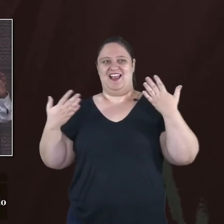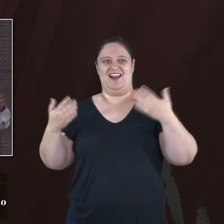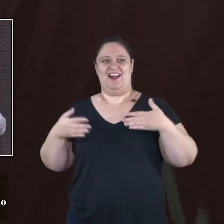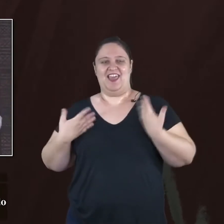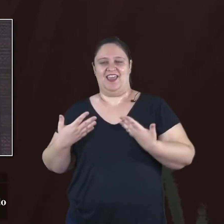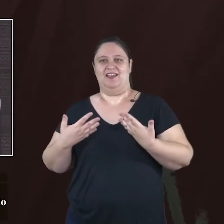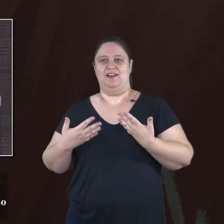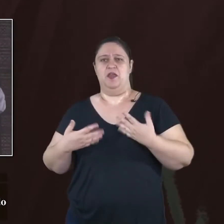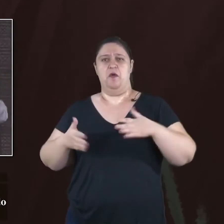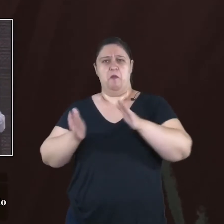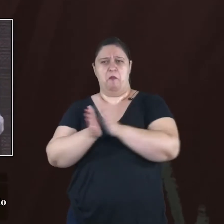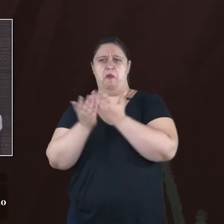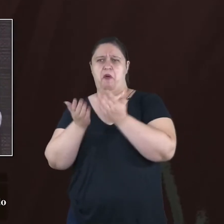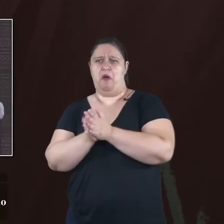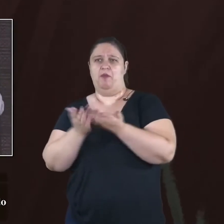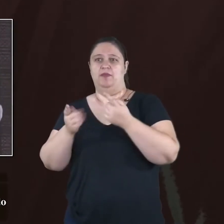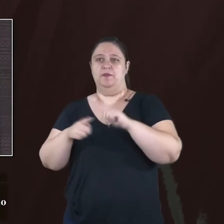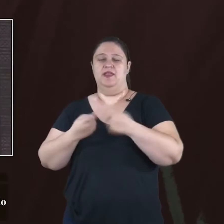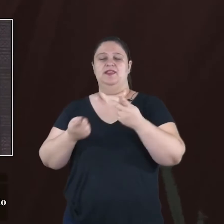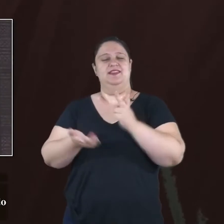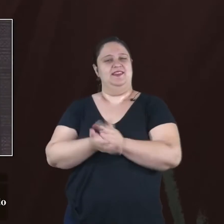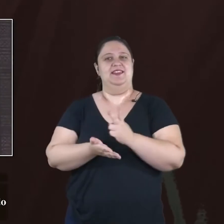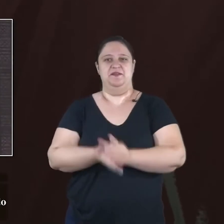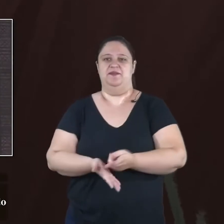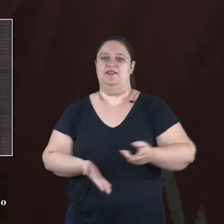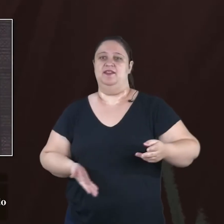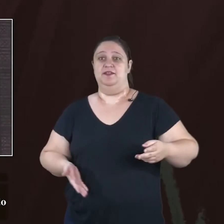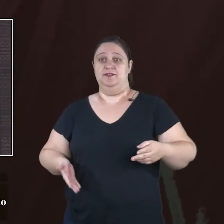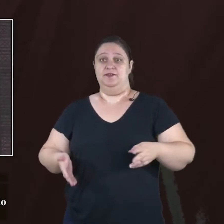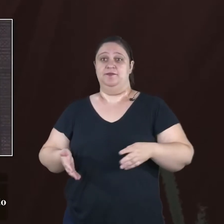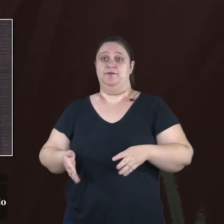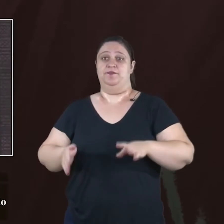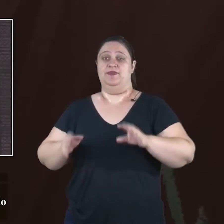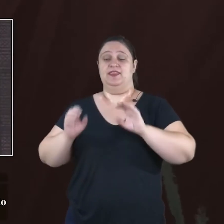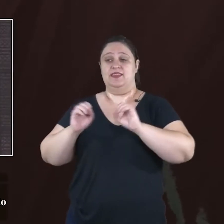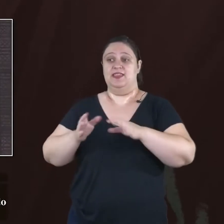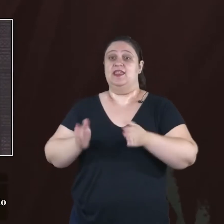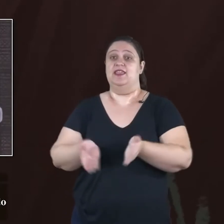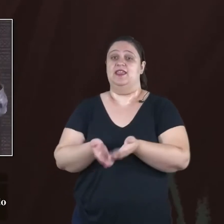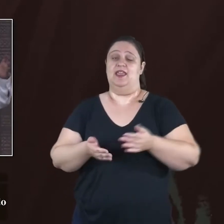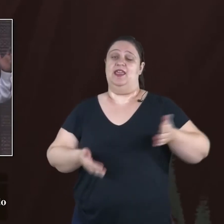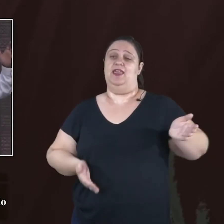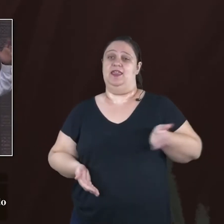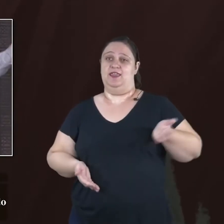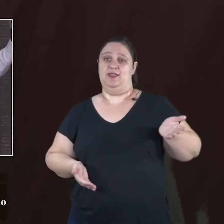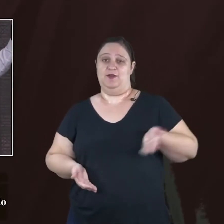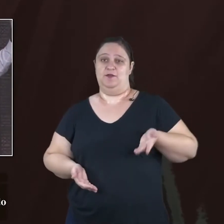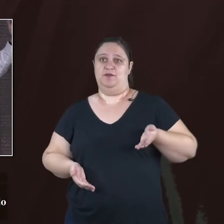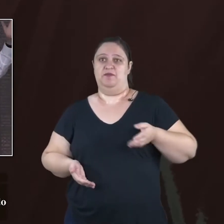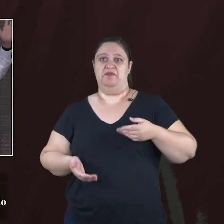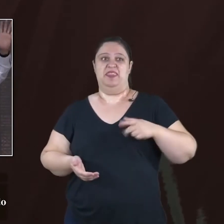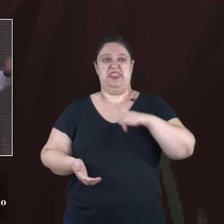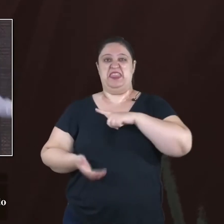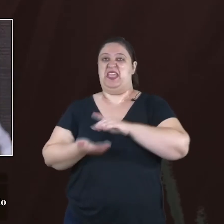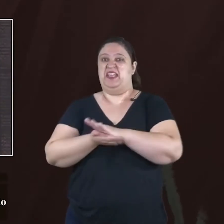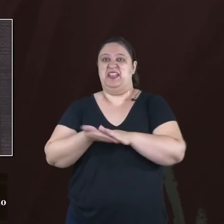muito. Irmão, nós não buscamos ser ricos, mas nós enriquecemos a muitos. Nada tendo, mas possuindo tudo.